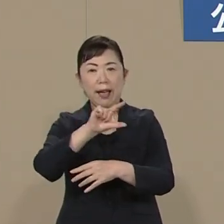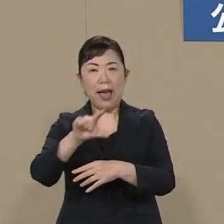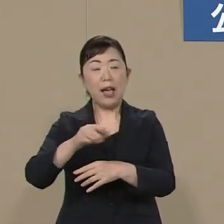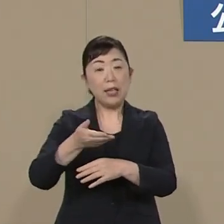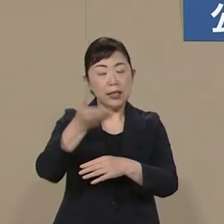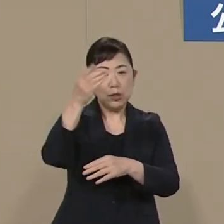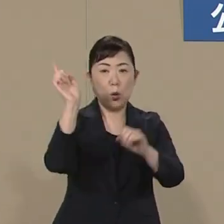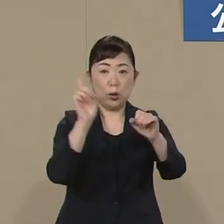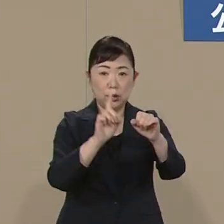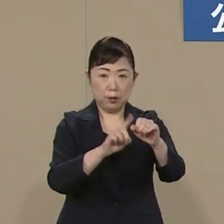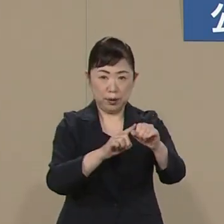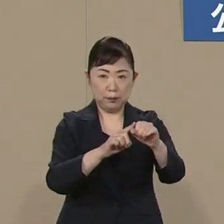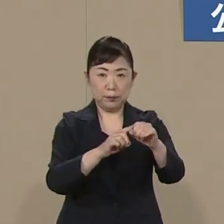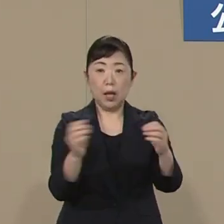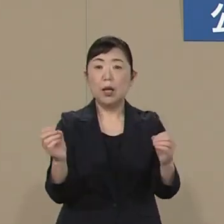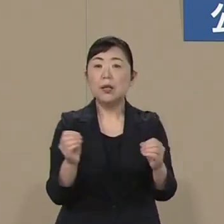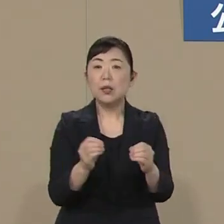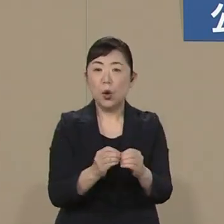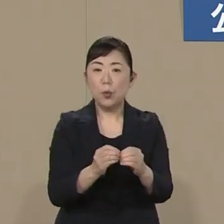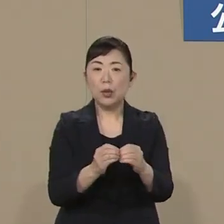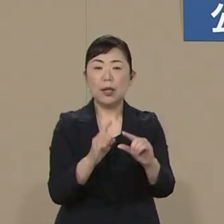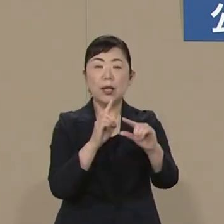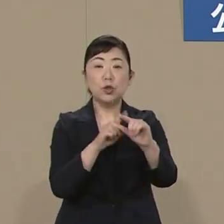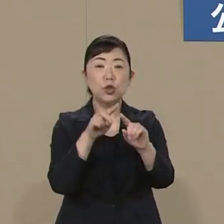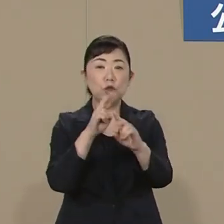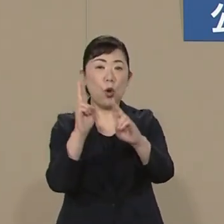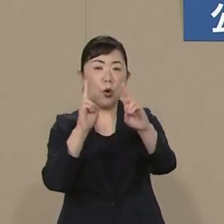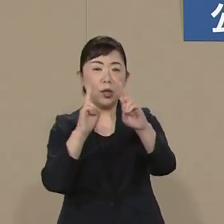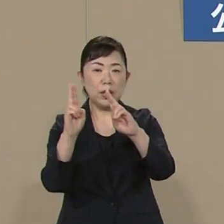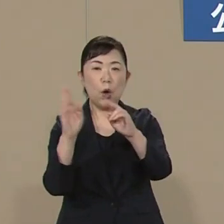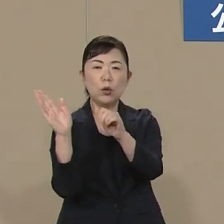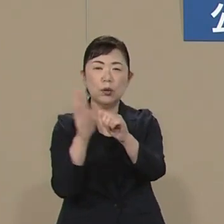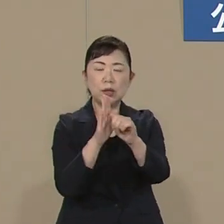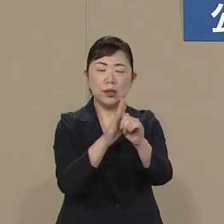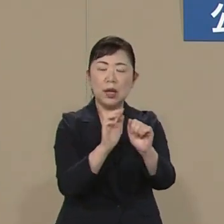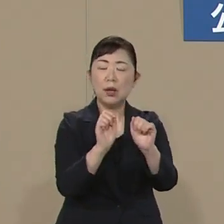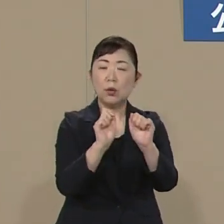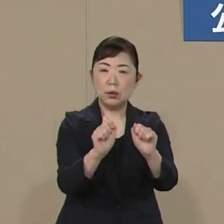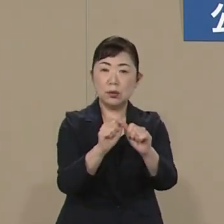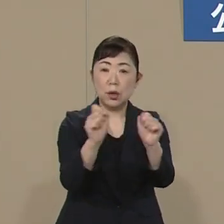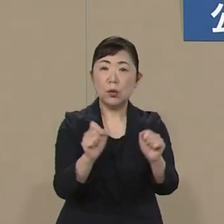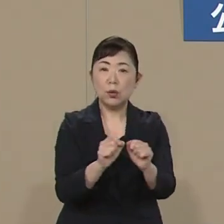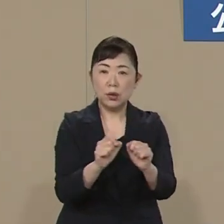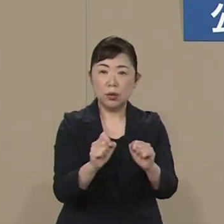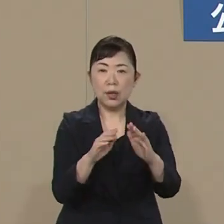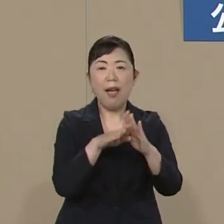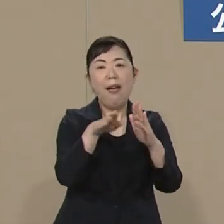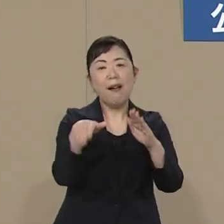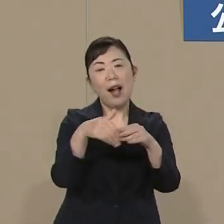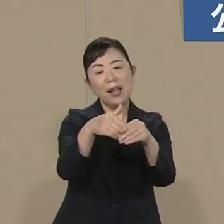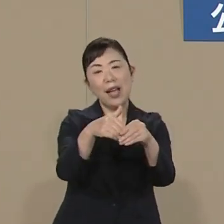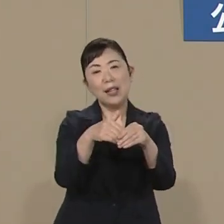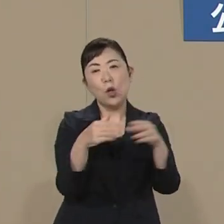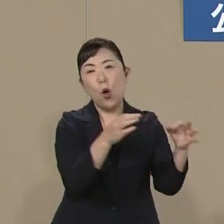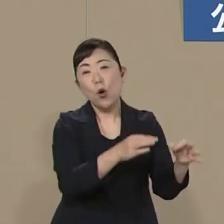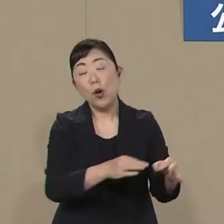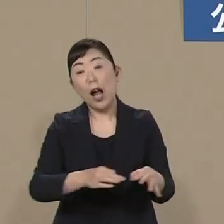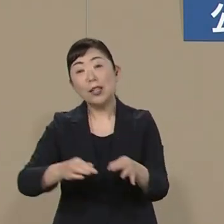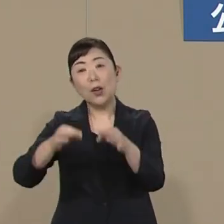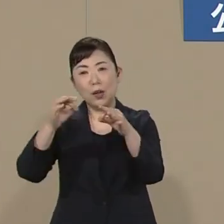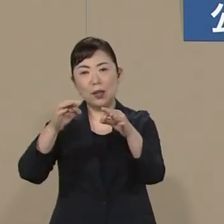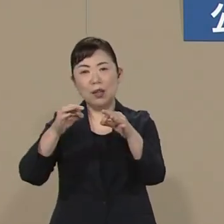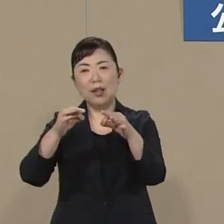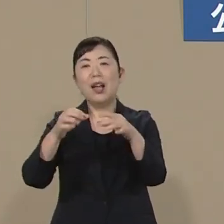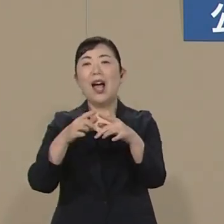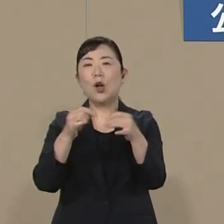ますそれに伴う中小企業等への支援を実施することによって家計の所得向上を